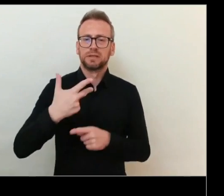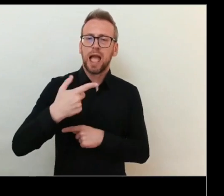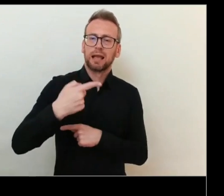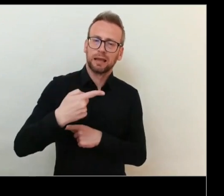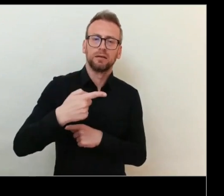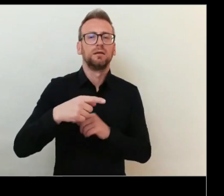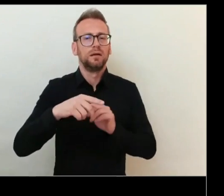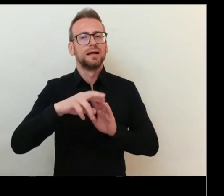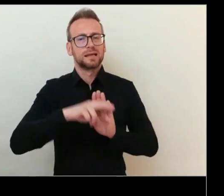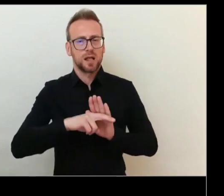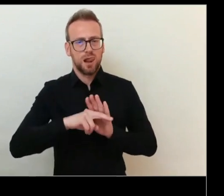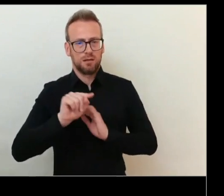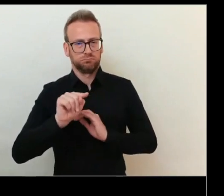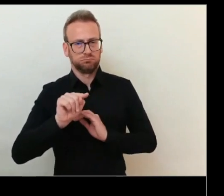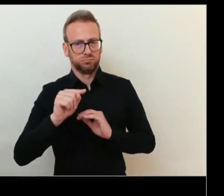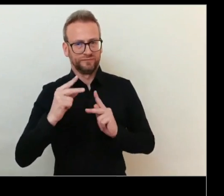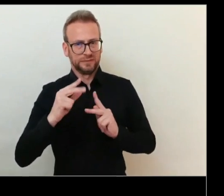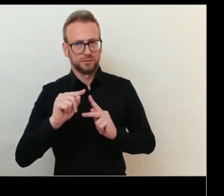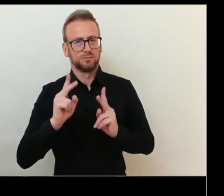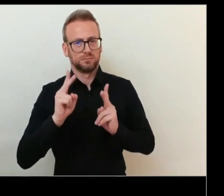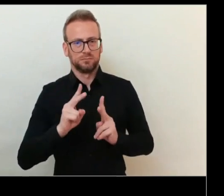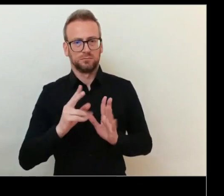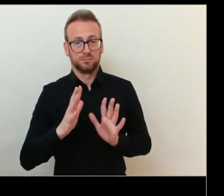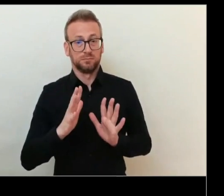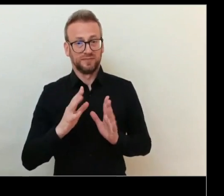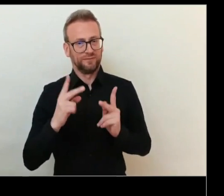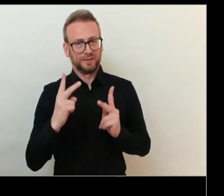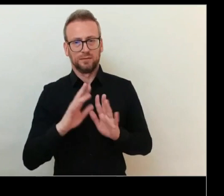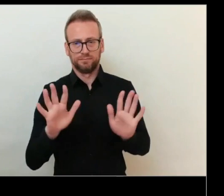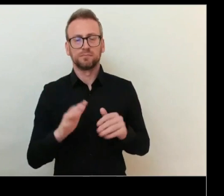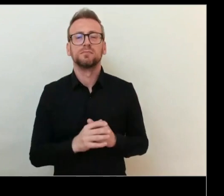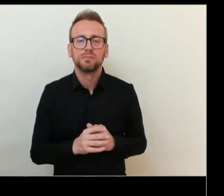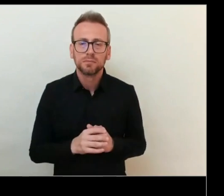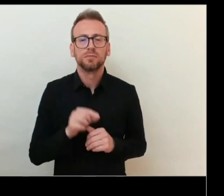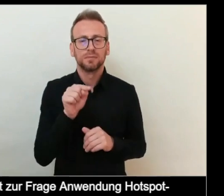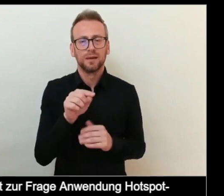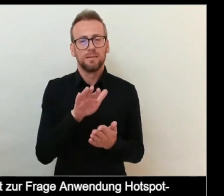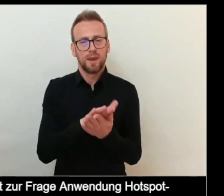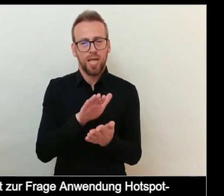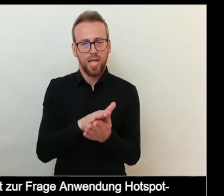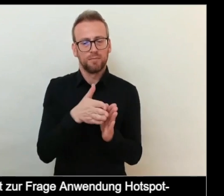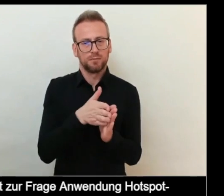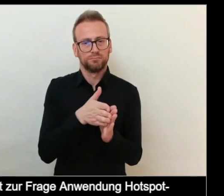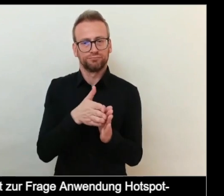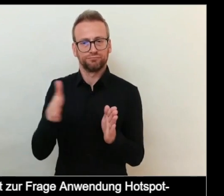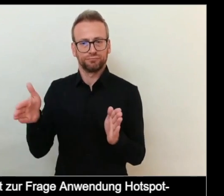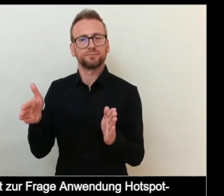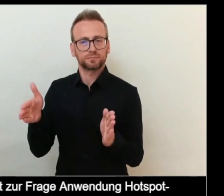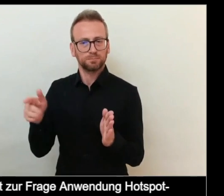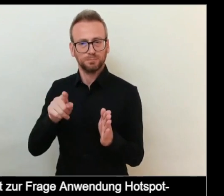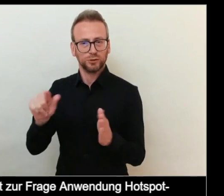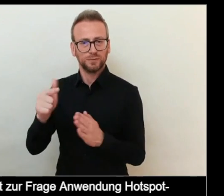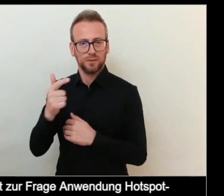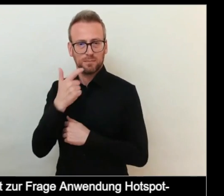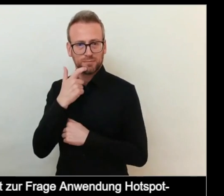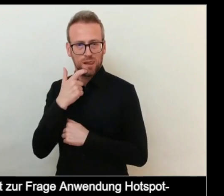diese Übergangsregelung nicht mehr greift und dann nur noch der Basisschutz greift. Und dann wird man festhalten müssen zu dem dann